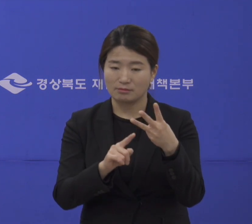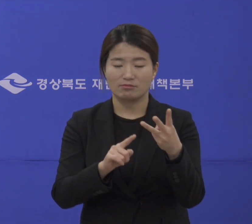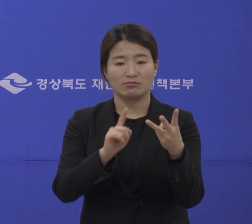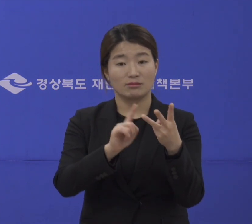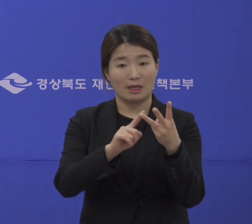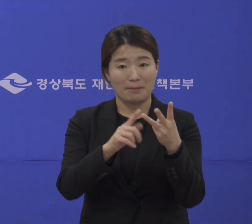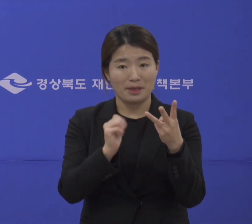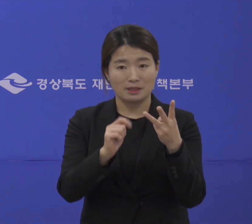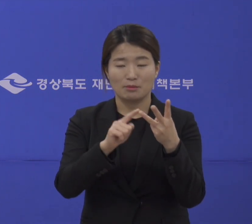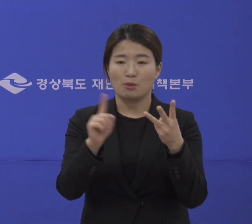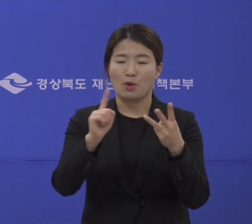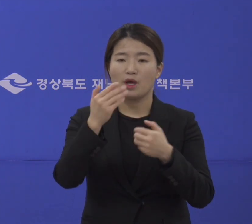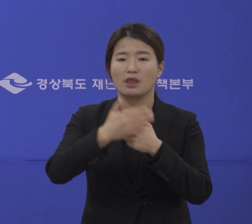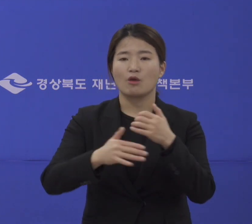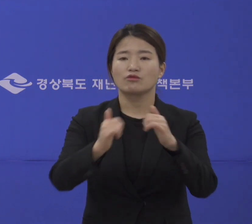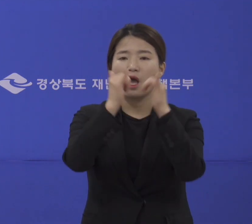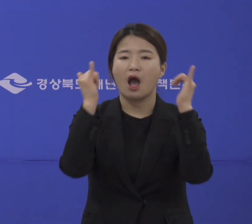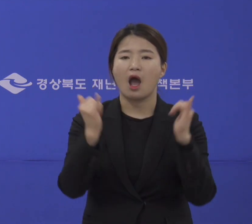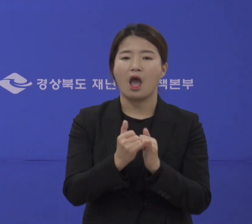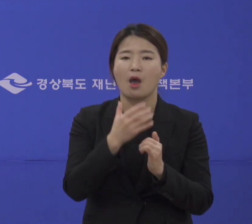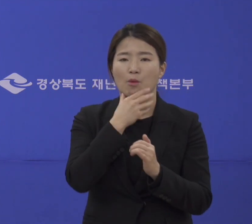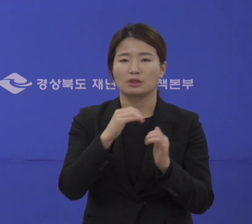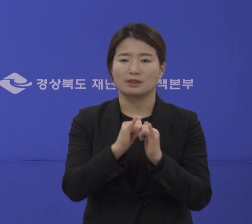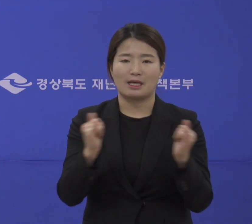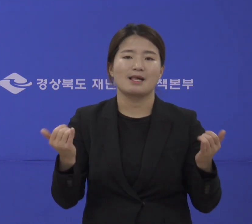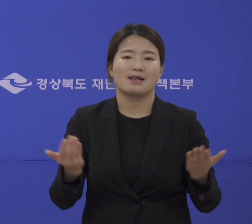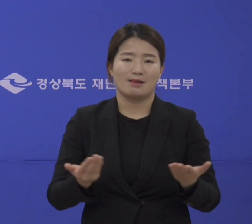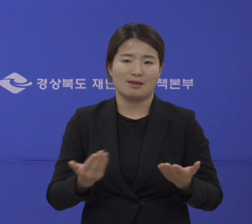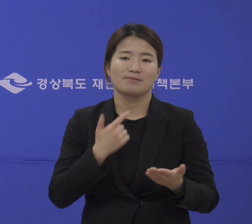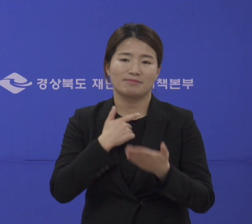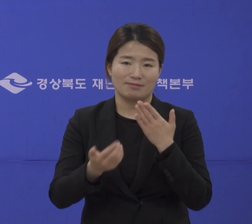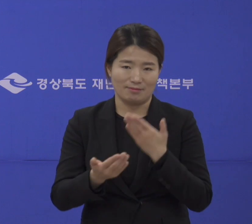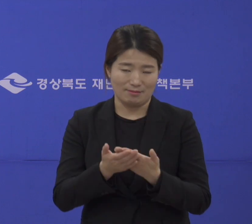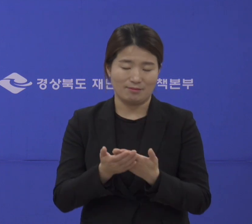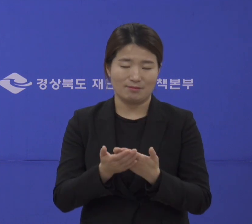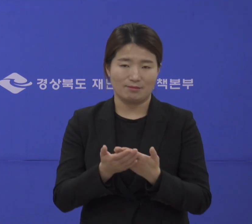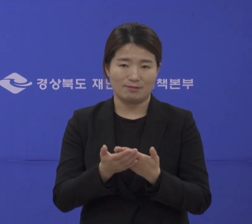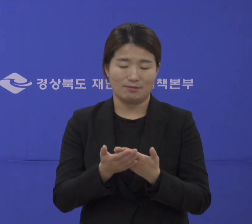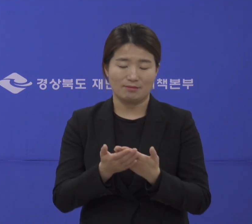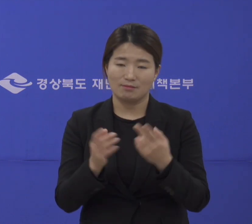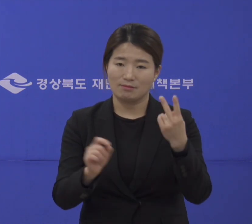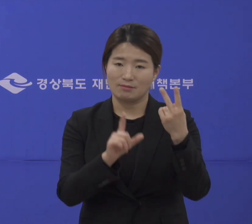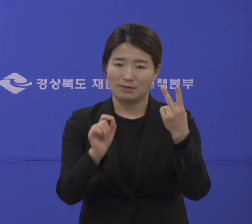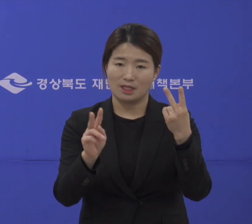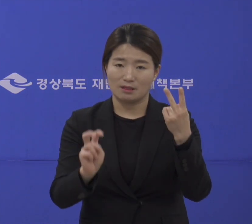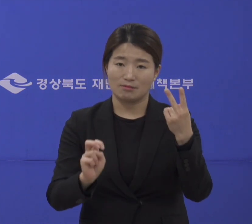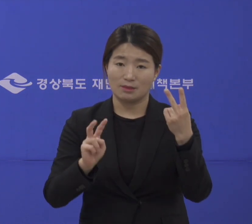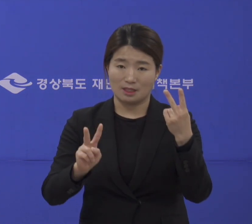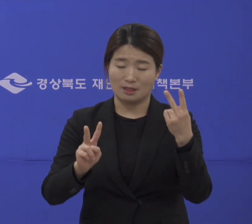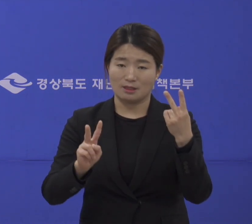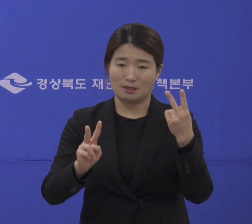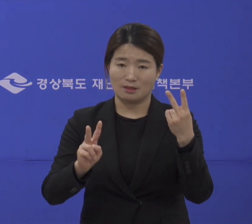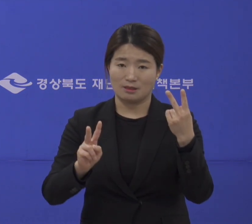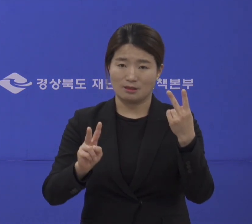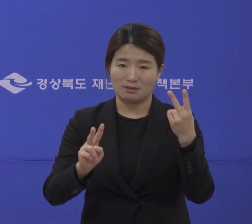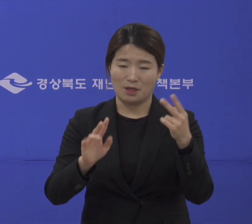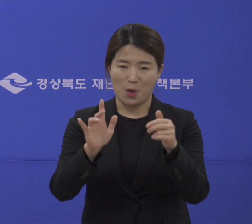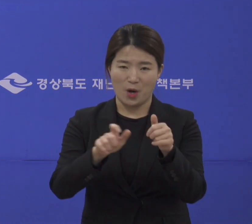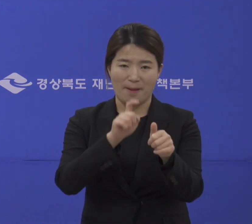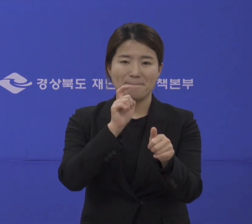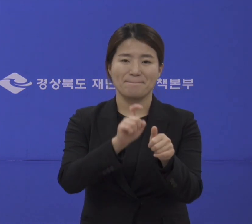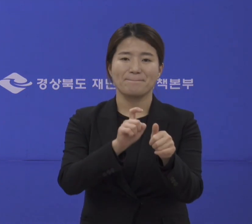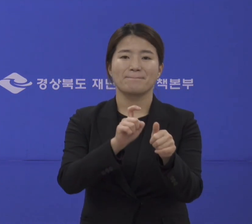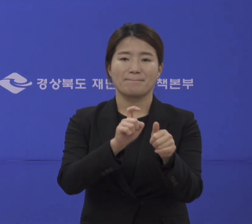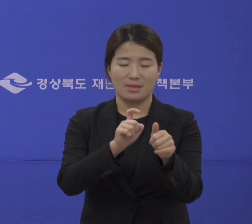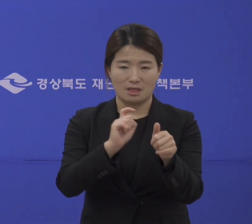대구의 사회복지사로 근무를 했었습니다. 그래서 2월 22일 날 양성